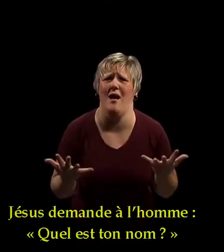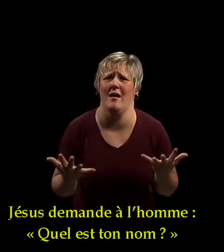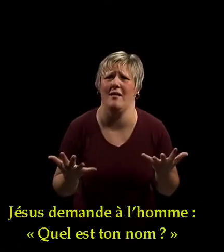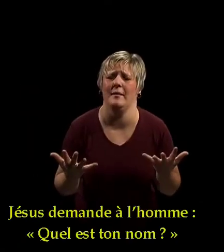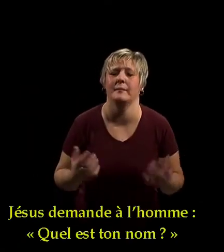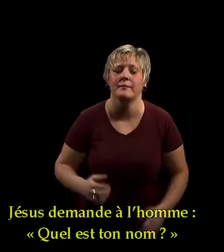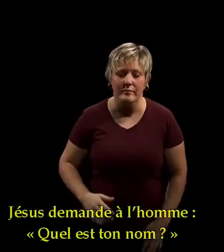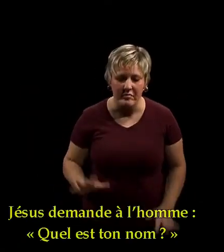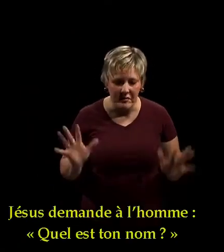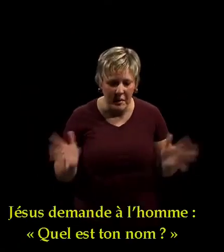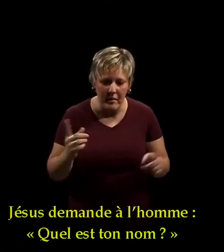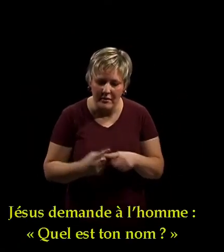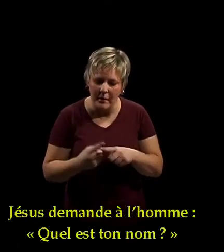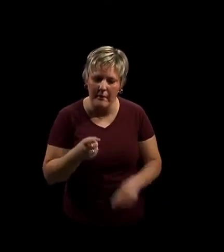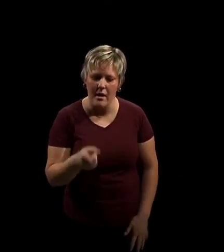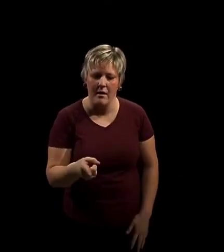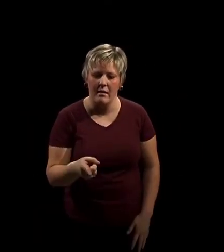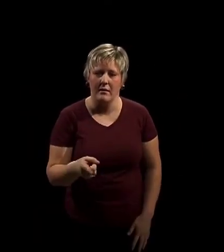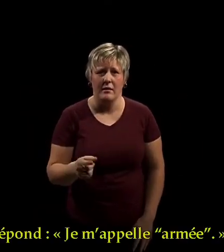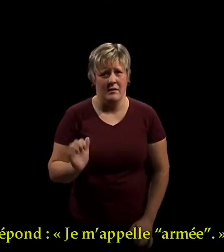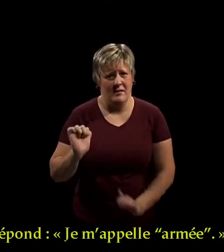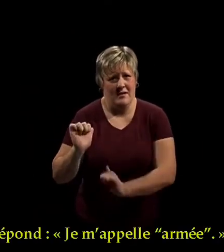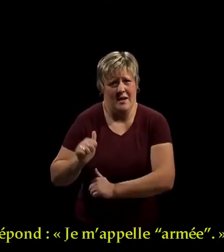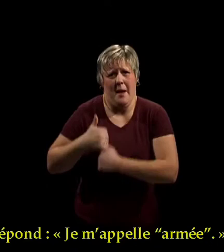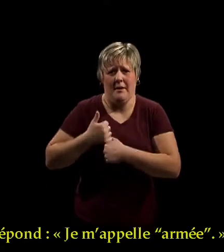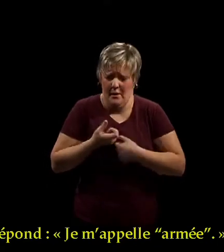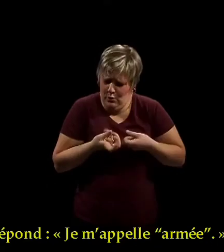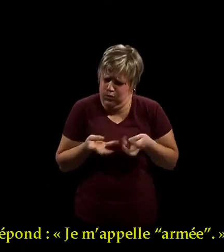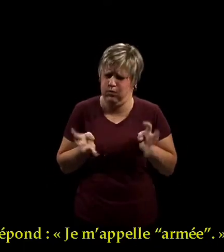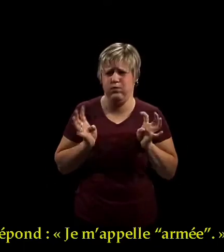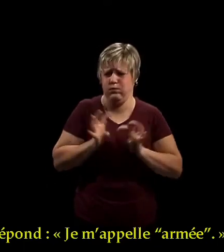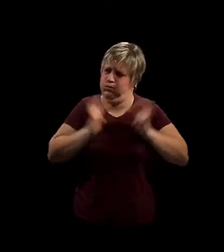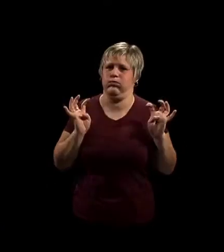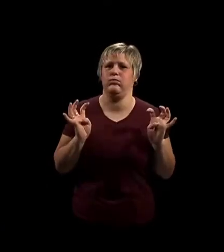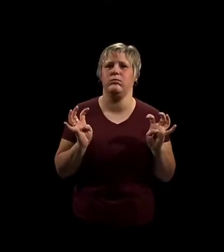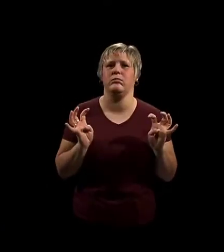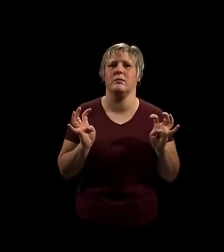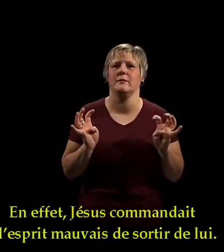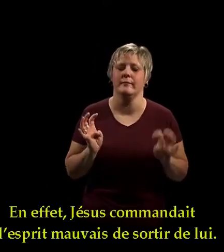m'appelle Armée ». En effet, Jésus commandait à l'esprit mauvais de sortir de lui.